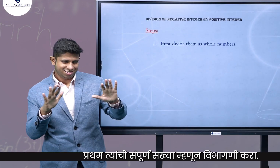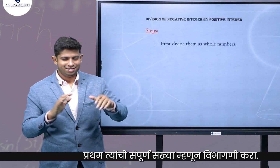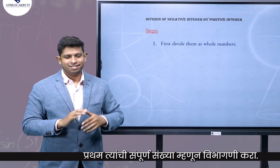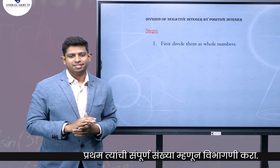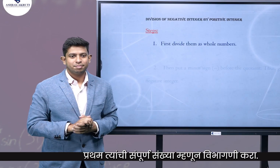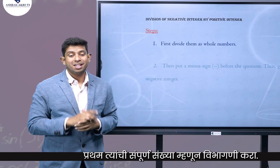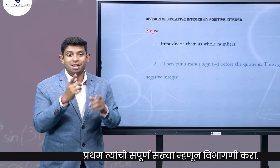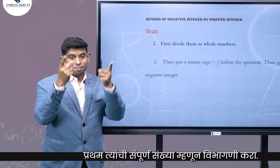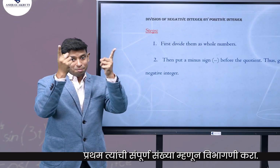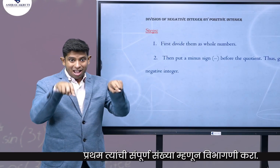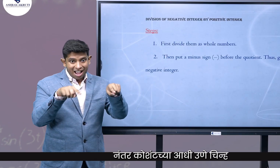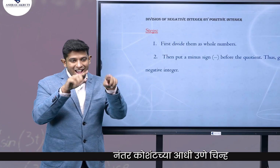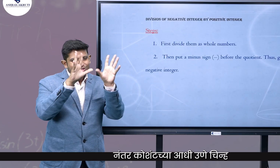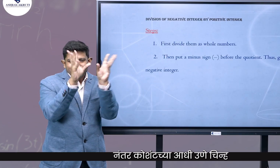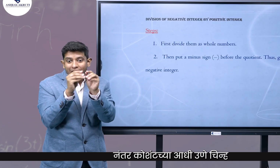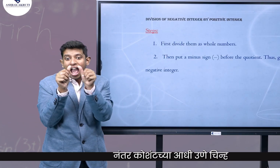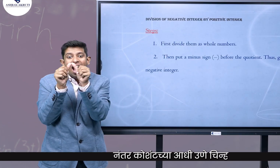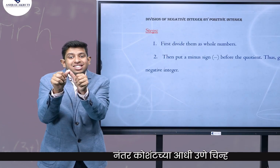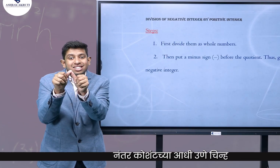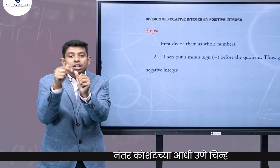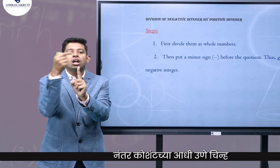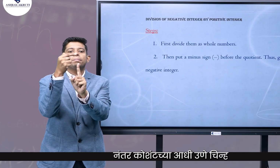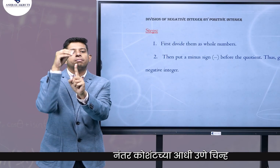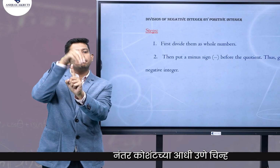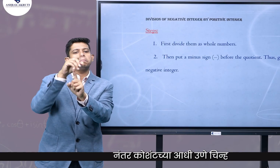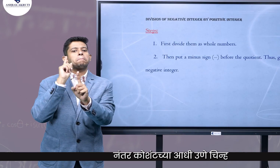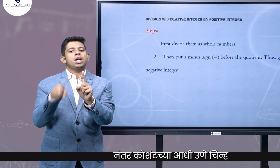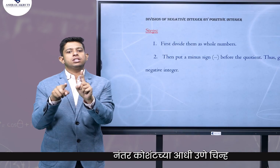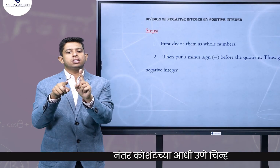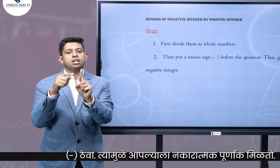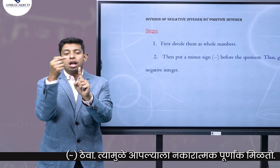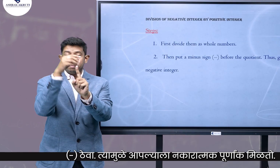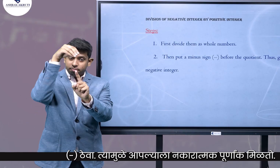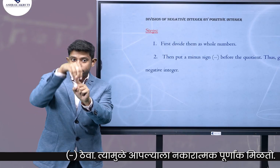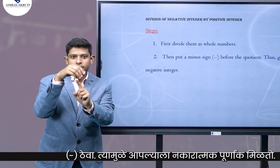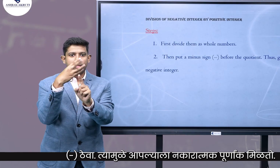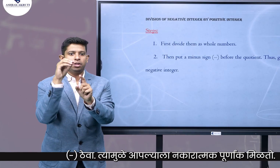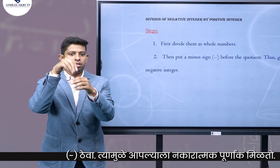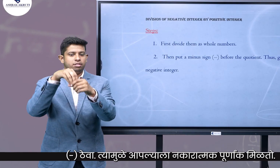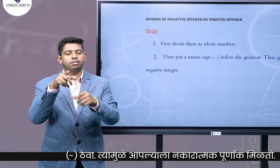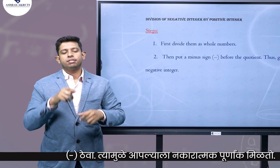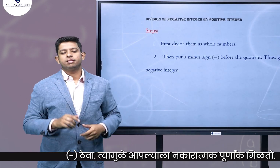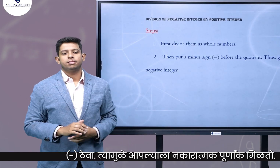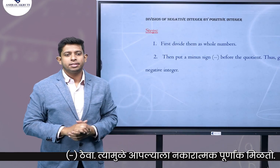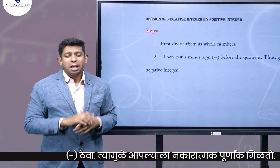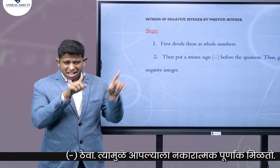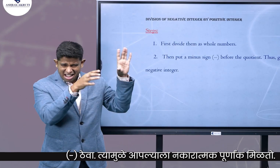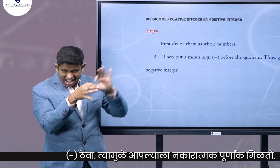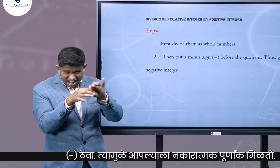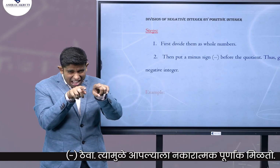संख्या म्हणून विभागणी करा. दुसरी, नंतर कोशंटच्या आधी उणे चिन्ह मायनस ठेवा. त्यामुळे आपल्याला नकारात्मक पूर्णांक